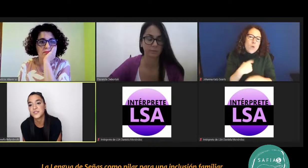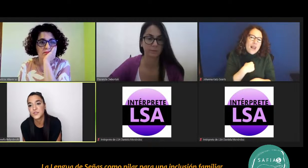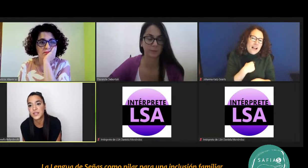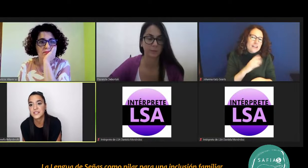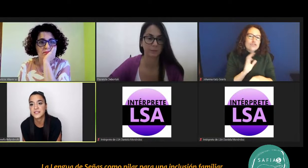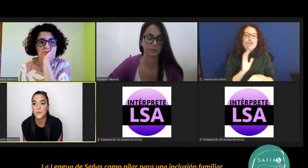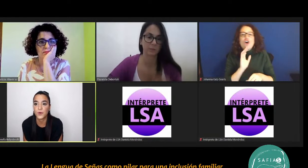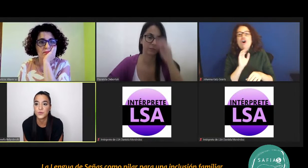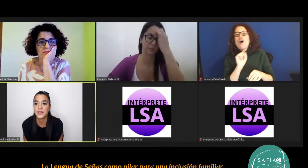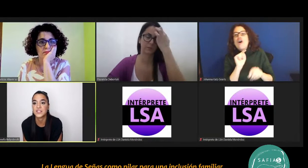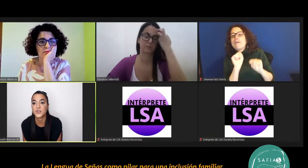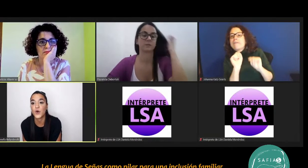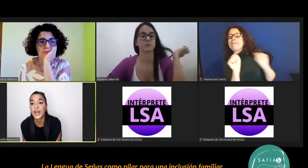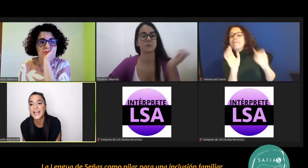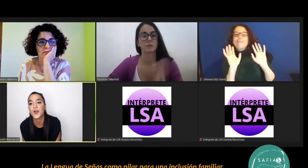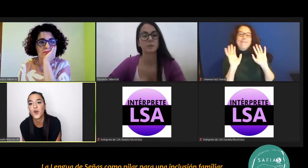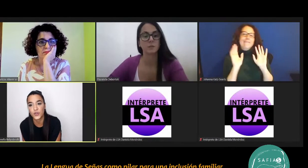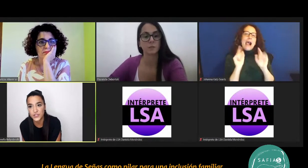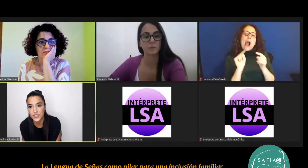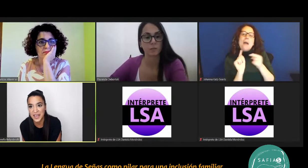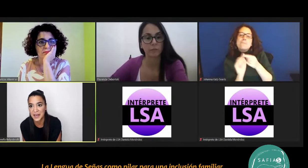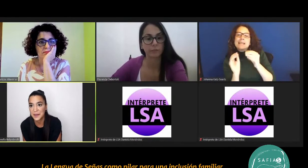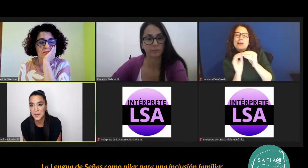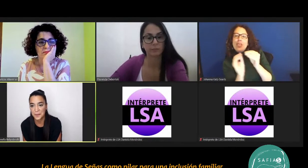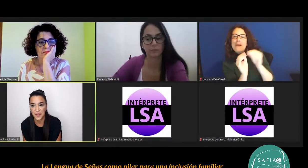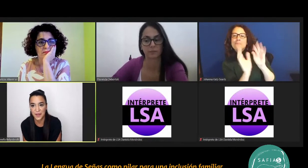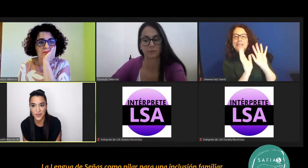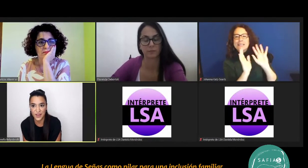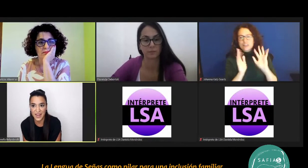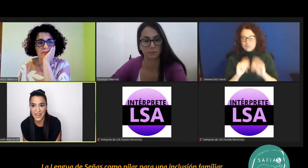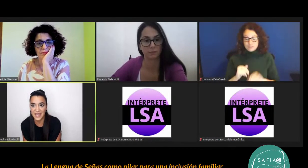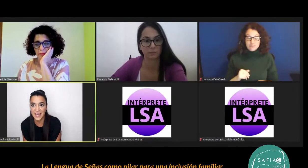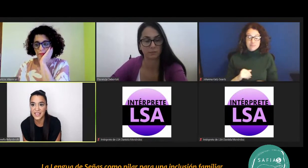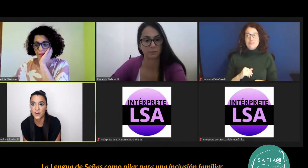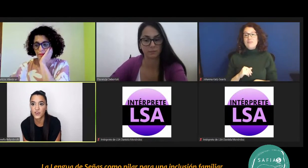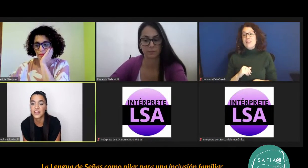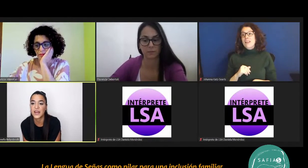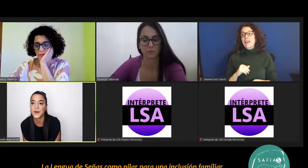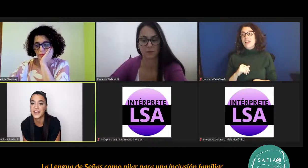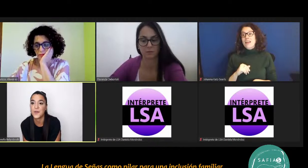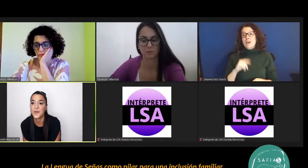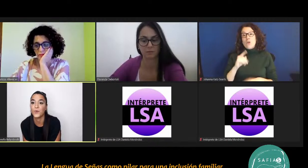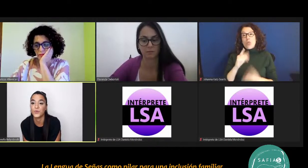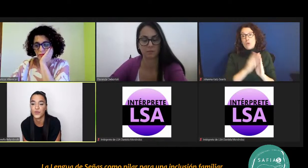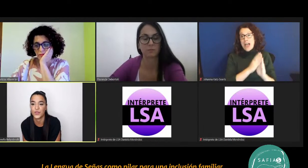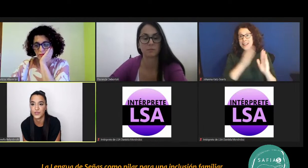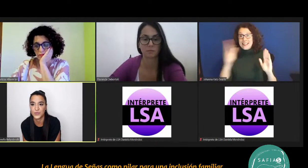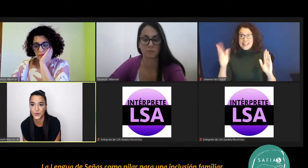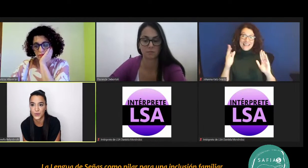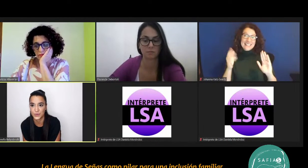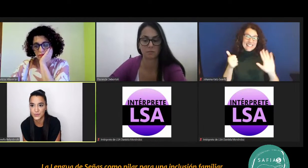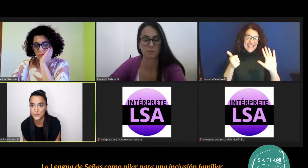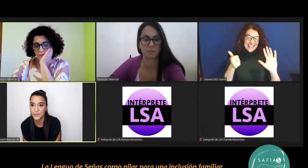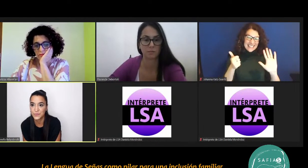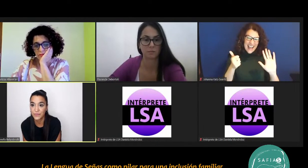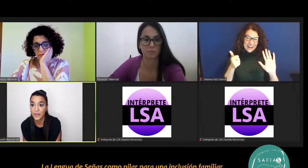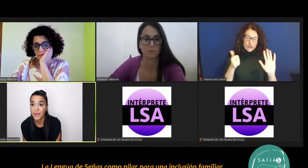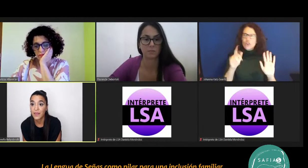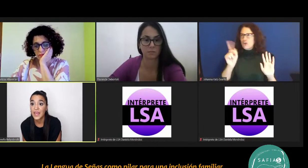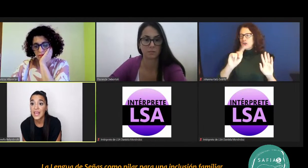Algunas personas hipoacúsicas orales conocía, pero la realidad es que no estaba en el mundo de los sordos.